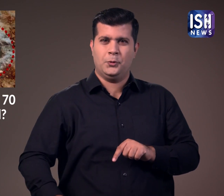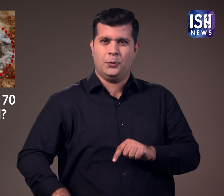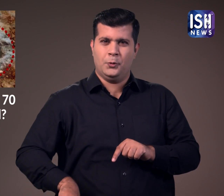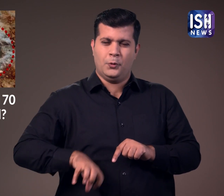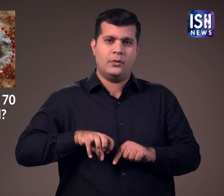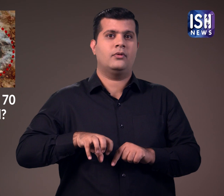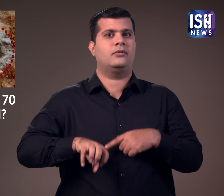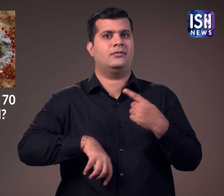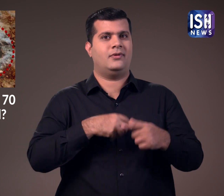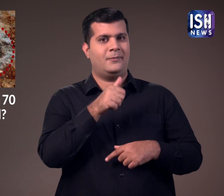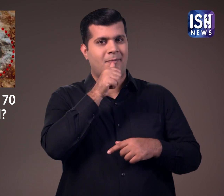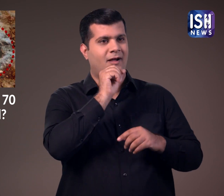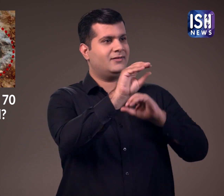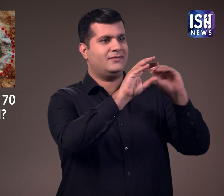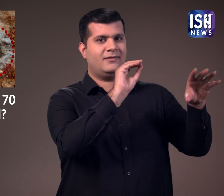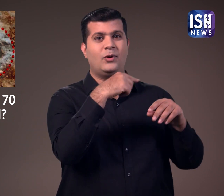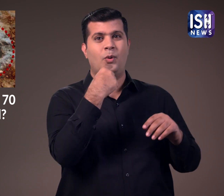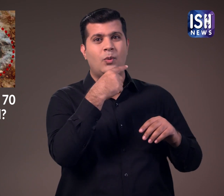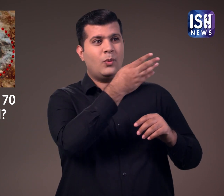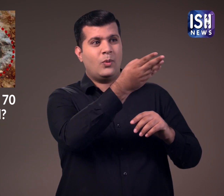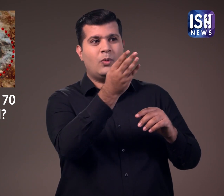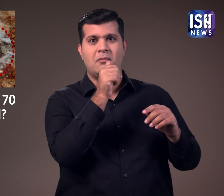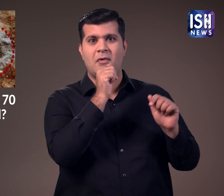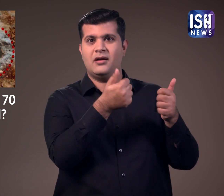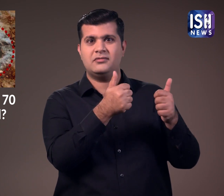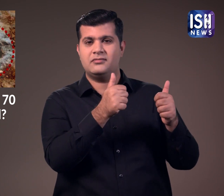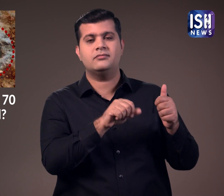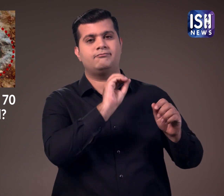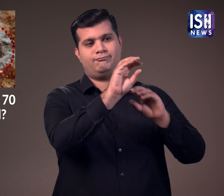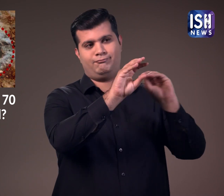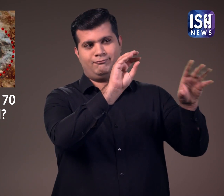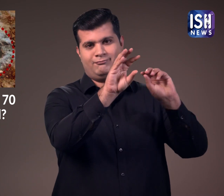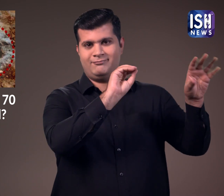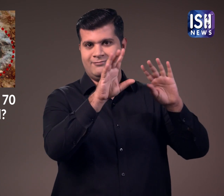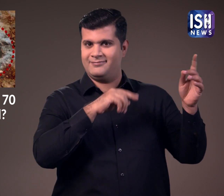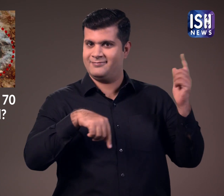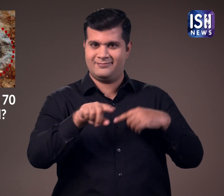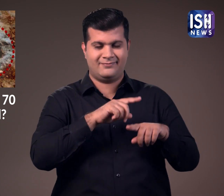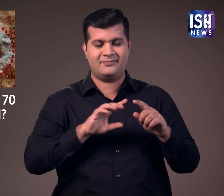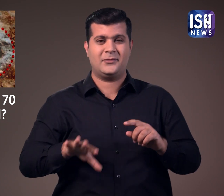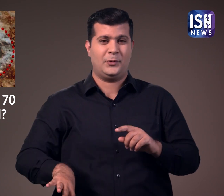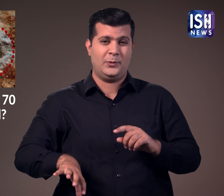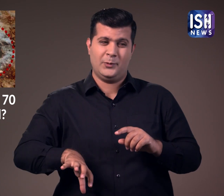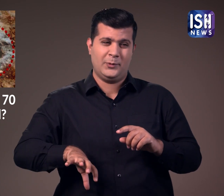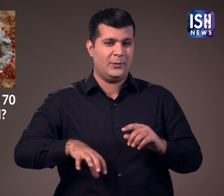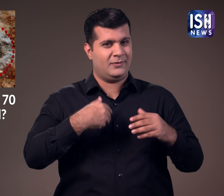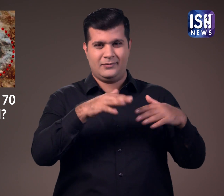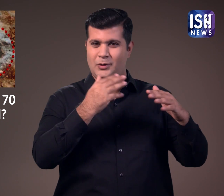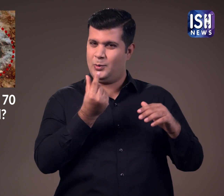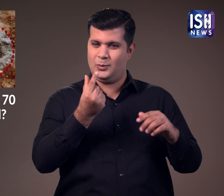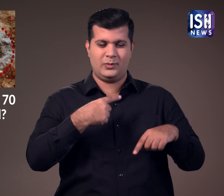यह सीचाई उद्देशों के लिए बूजल निकालने के लिए इस्तमाल किया जाता है.